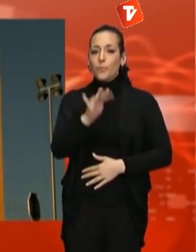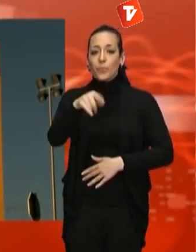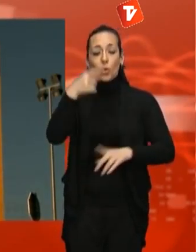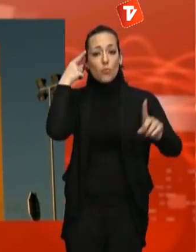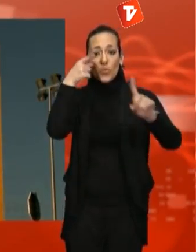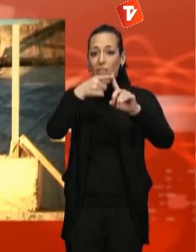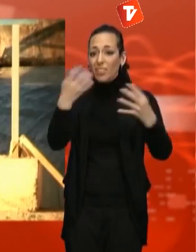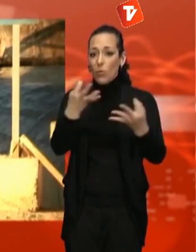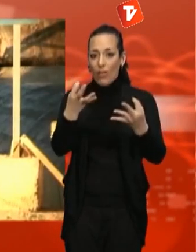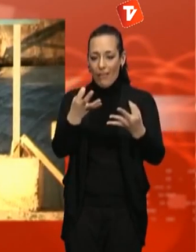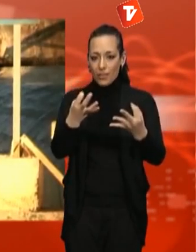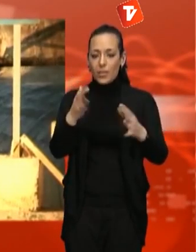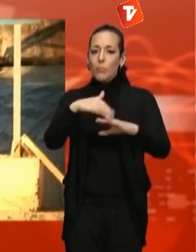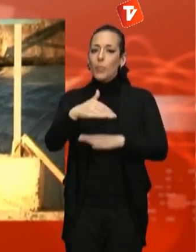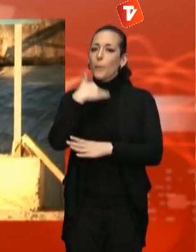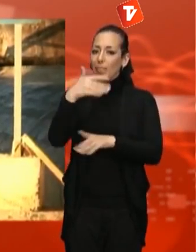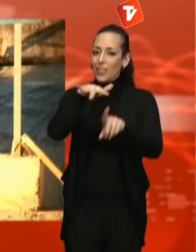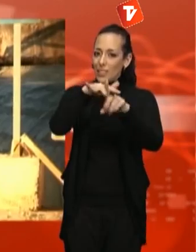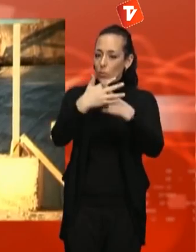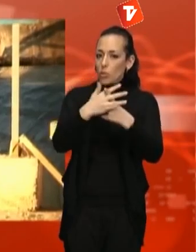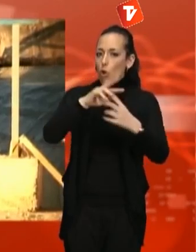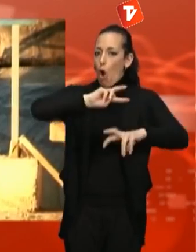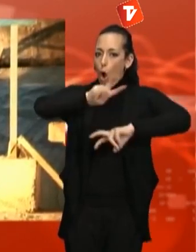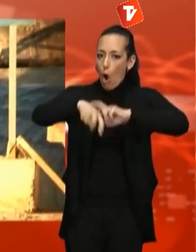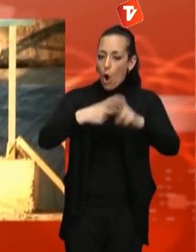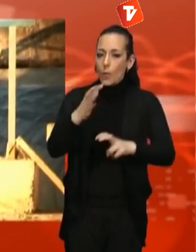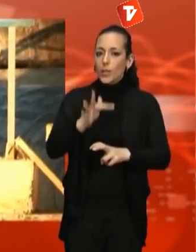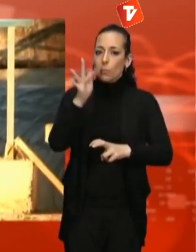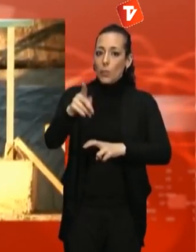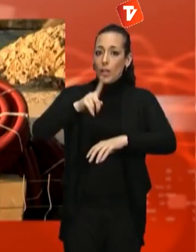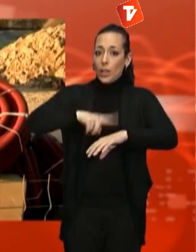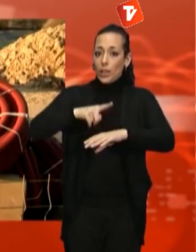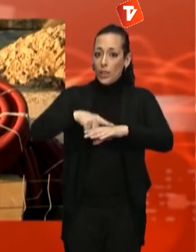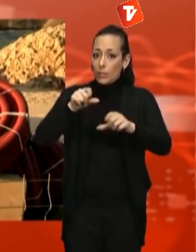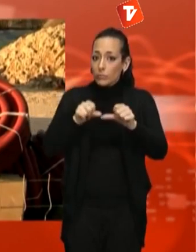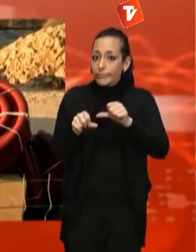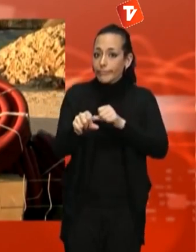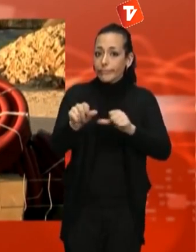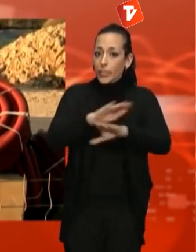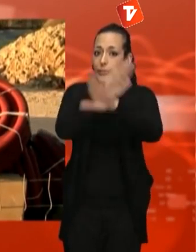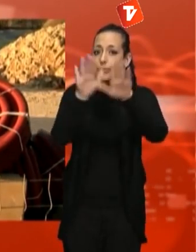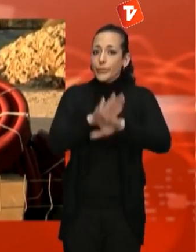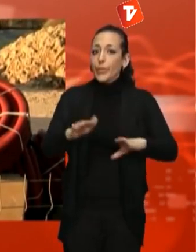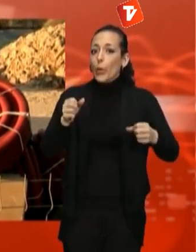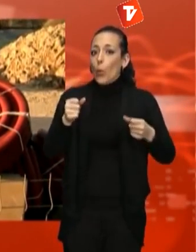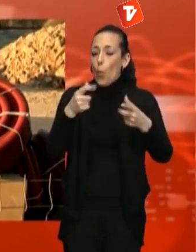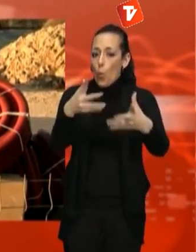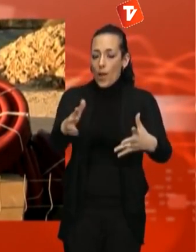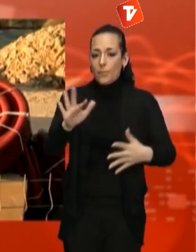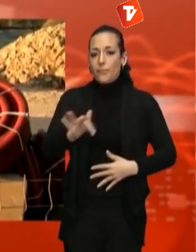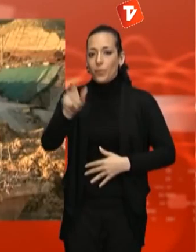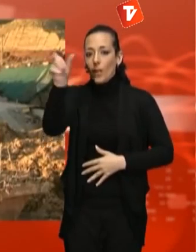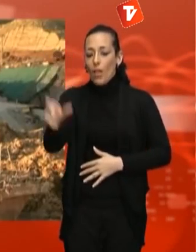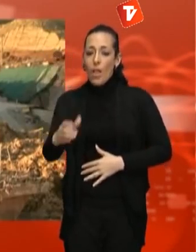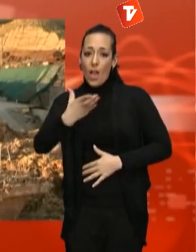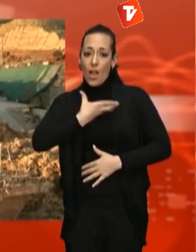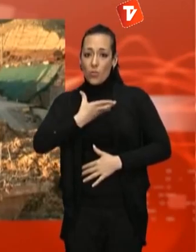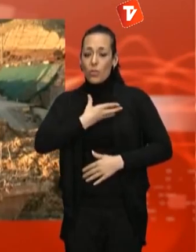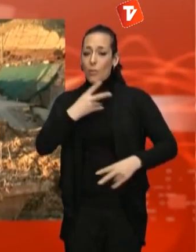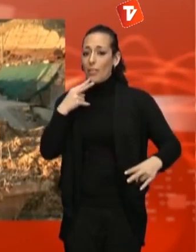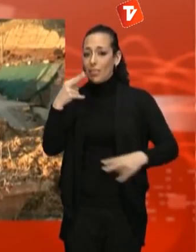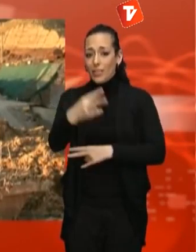ritme marcat, quin és el seu estat real i què queda per executar. La informació de l'Ajuntament és que encara queden 40 milions a l'obra civil i encara no s'han